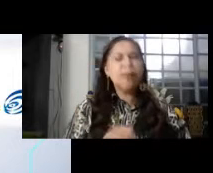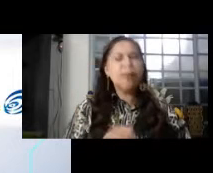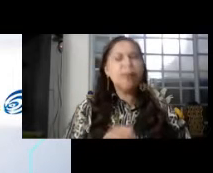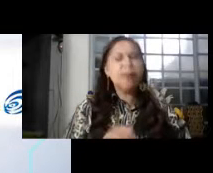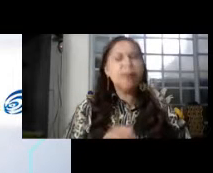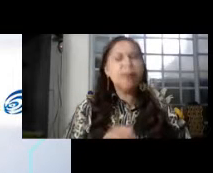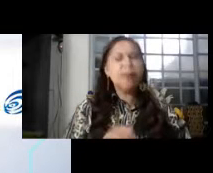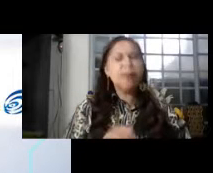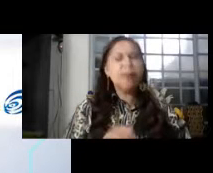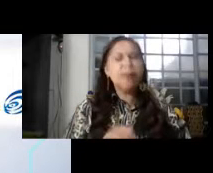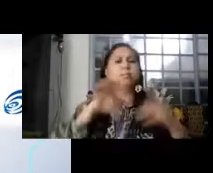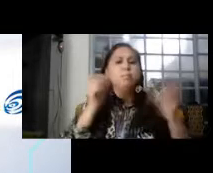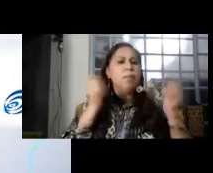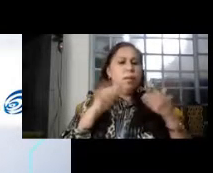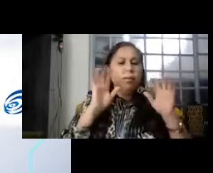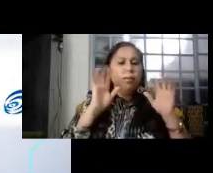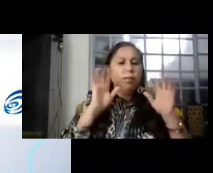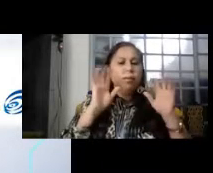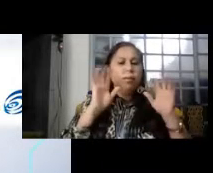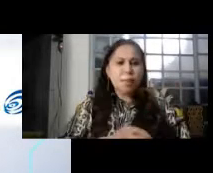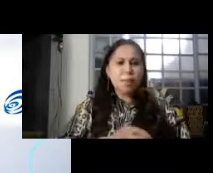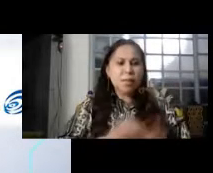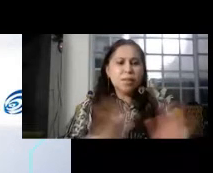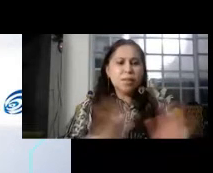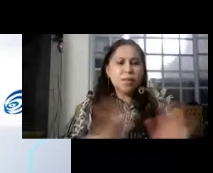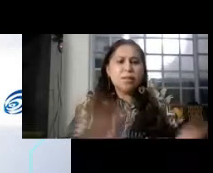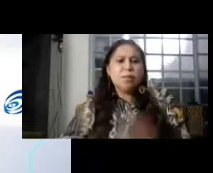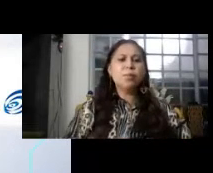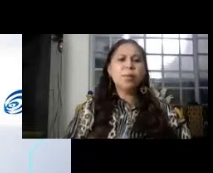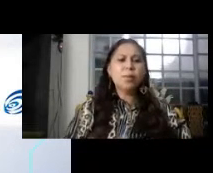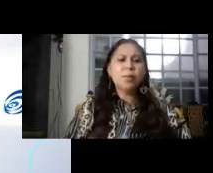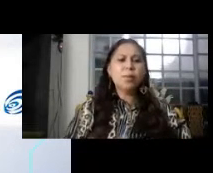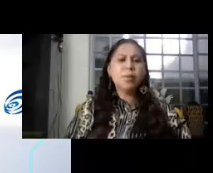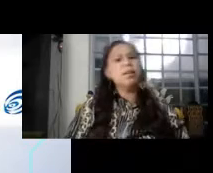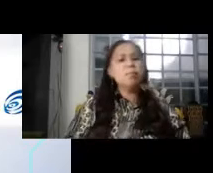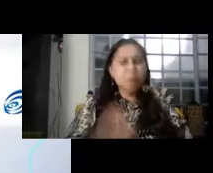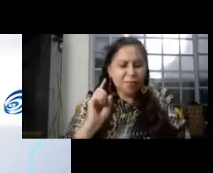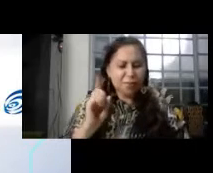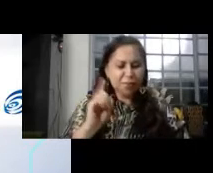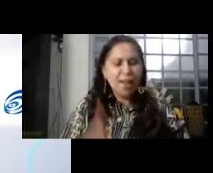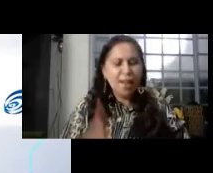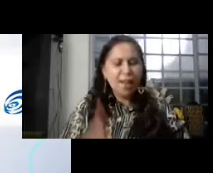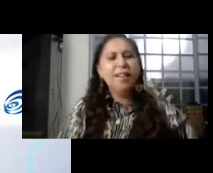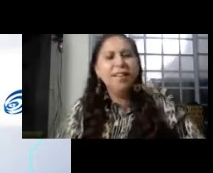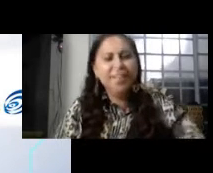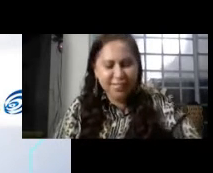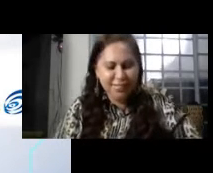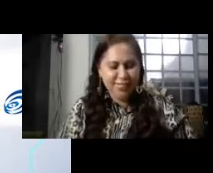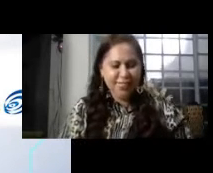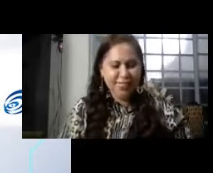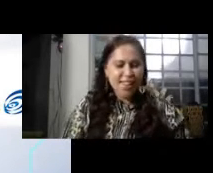marcar. Para nós em português não tem essa necessidade. Basta dizer eu tenho 2 carros, mas só tenho um mesmo, viu?